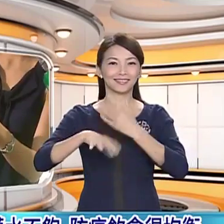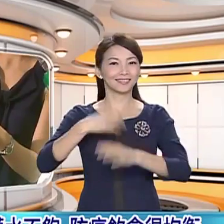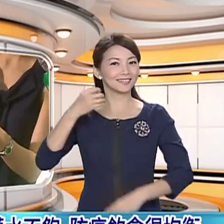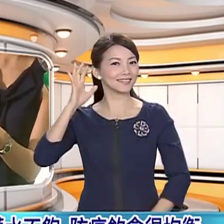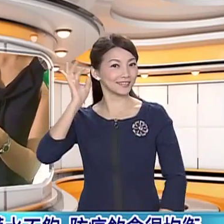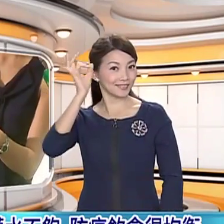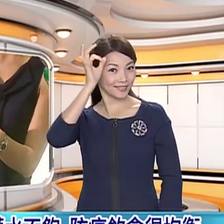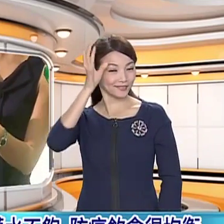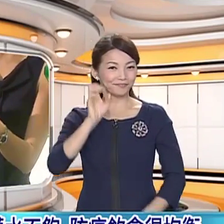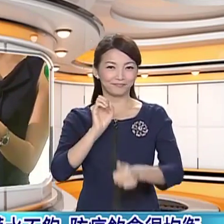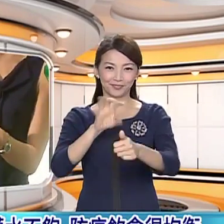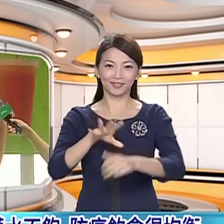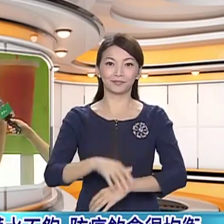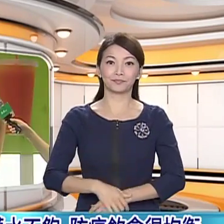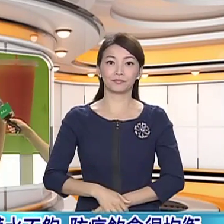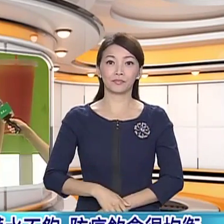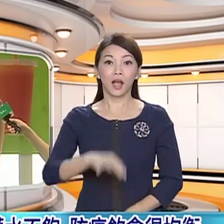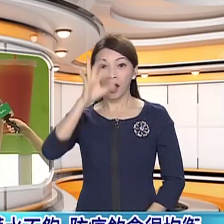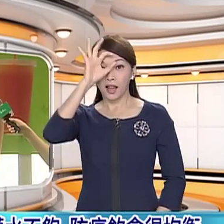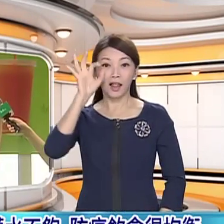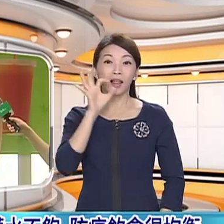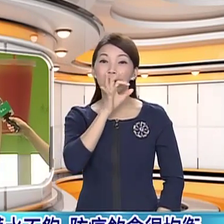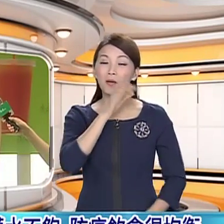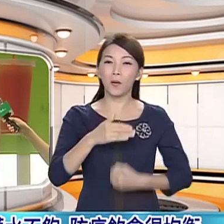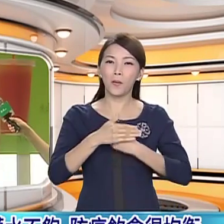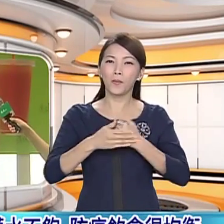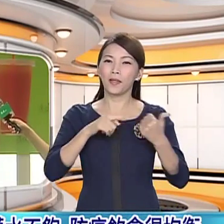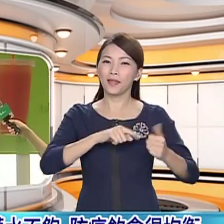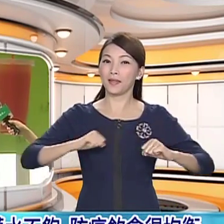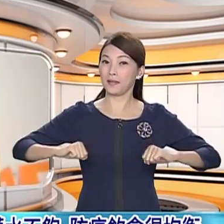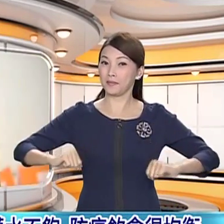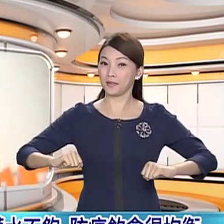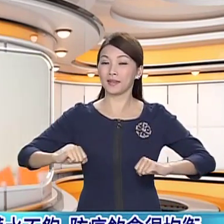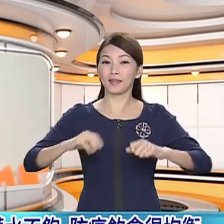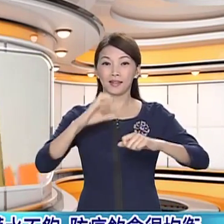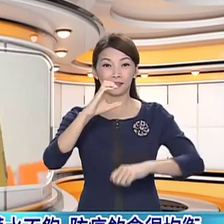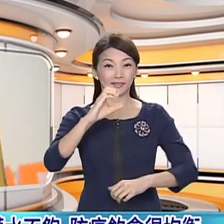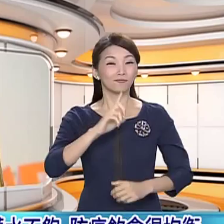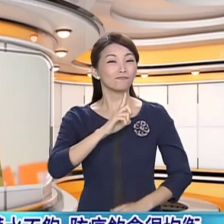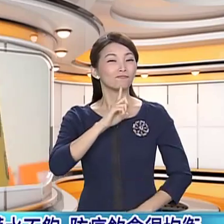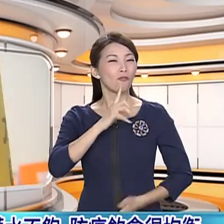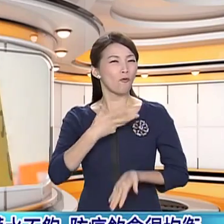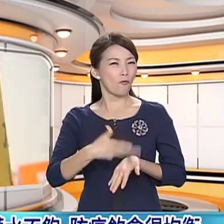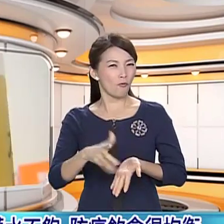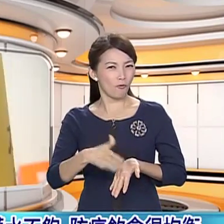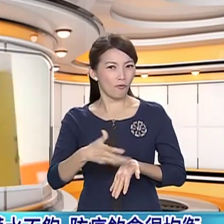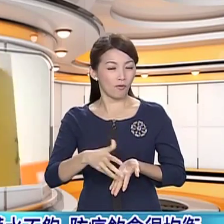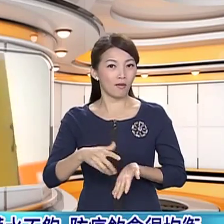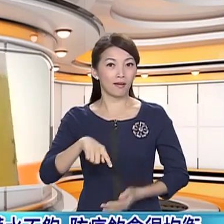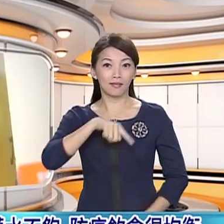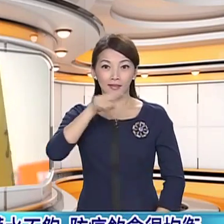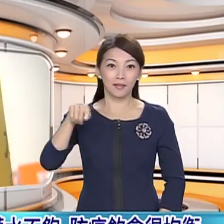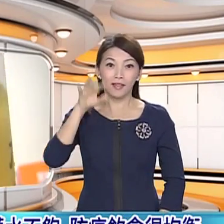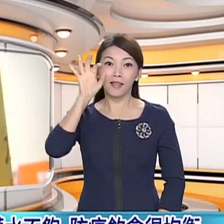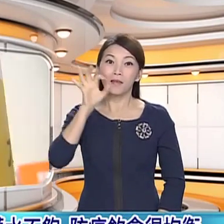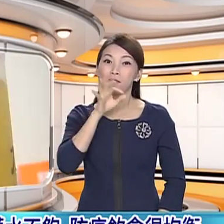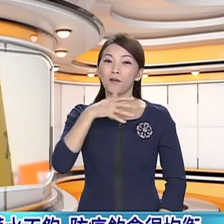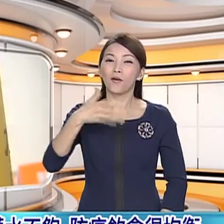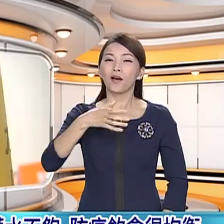今天的手语新闻通要来告诉大家，柠檬有丰富的维他命 C， 不少人会喝柠